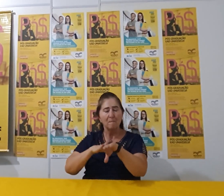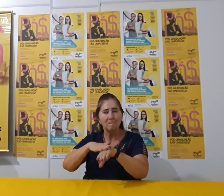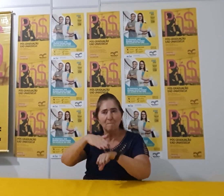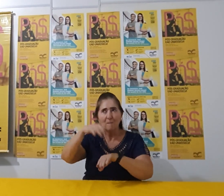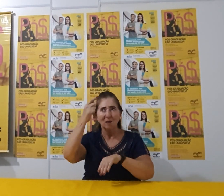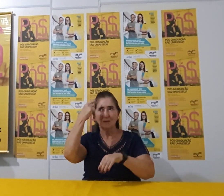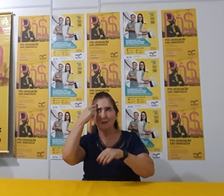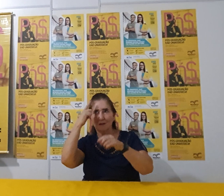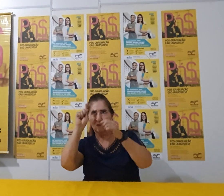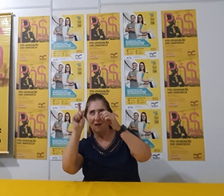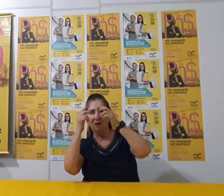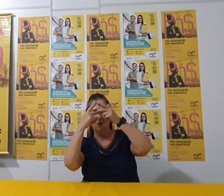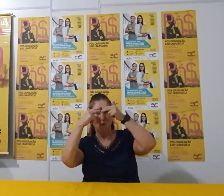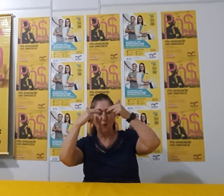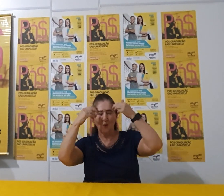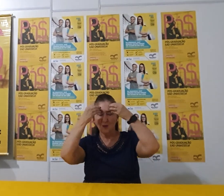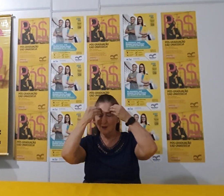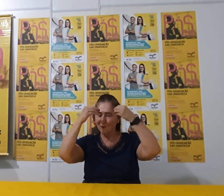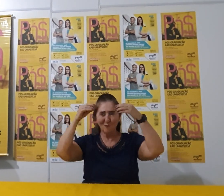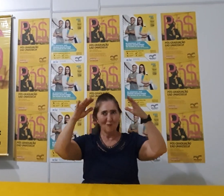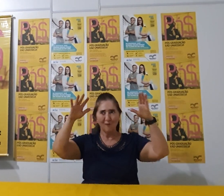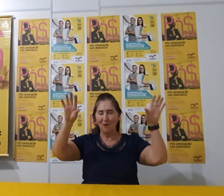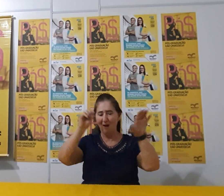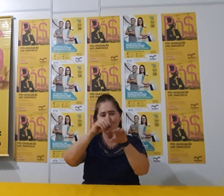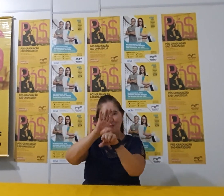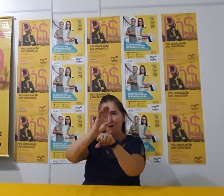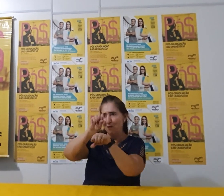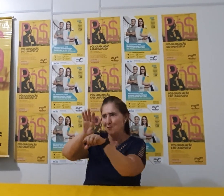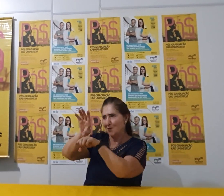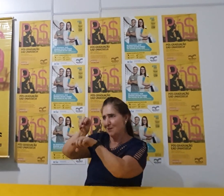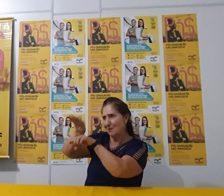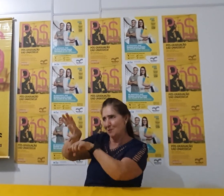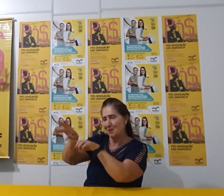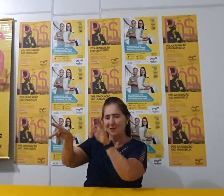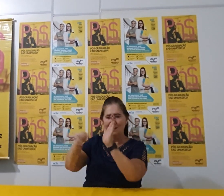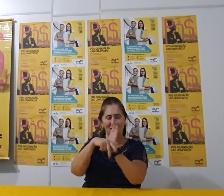fatos oriundos de comunidades de pessoas surdas do Brasil.